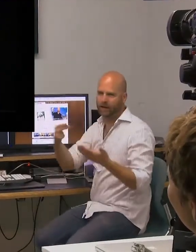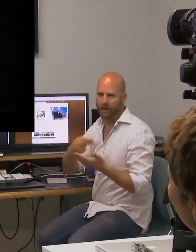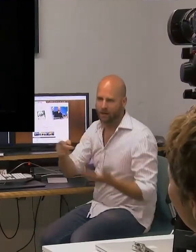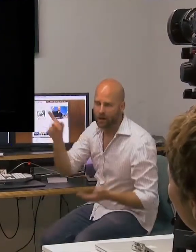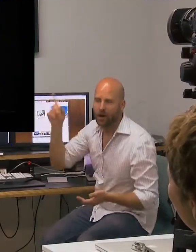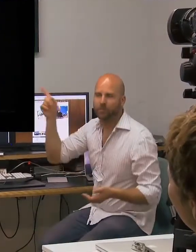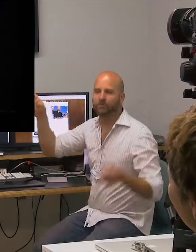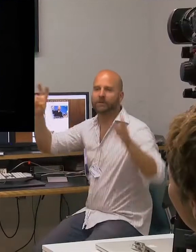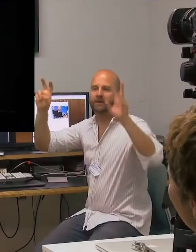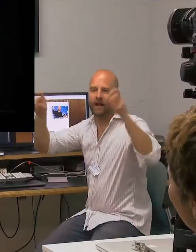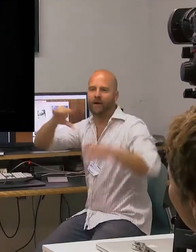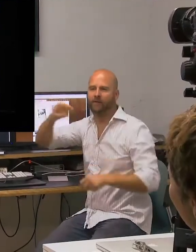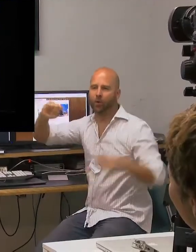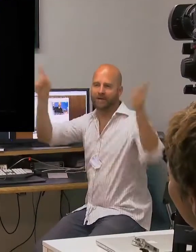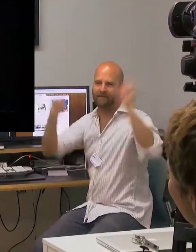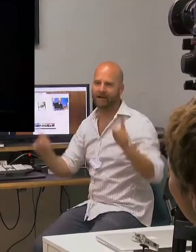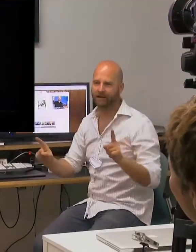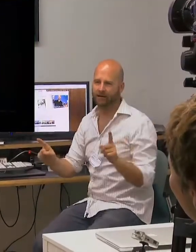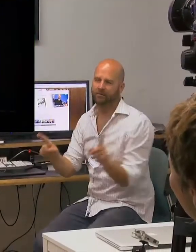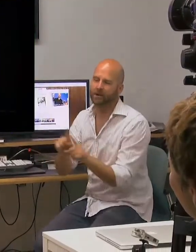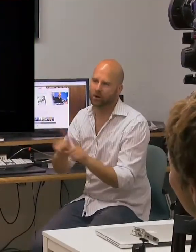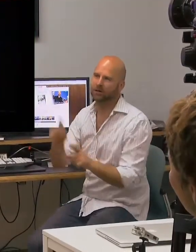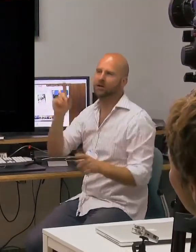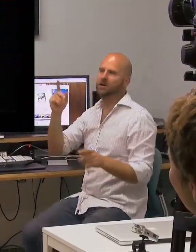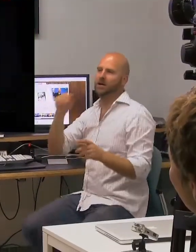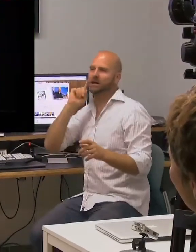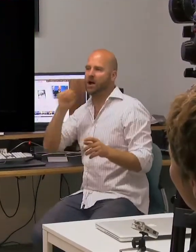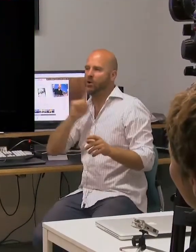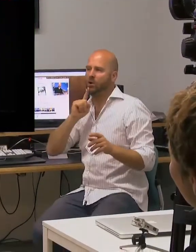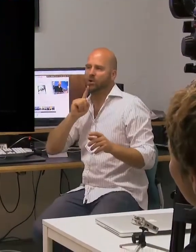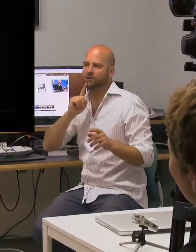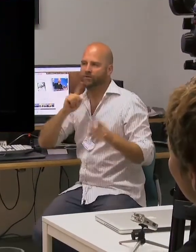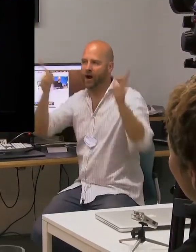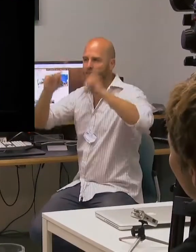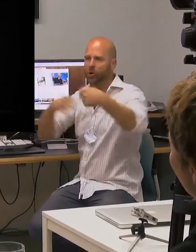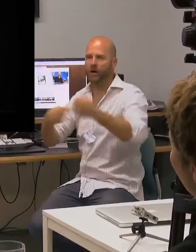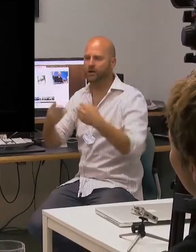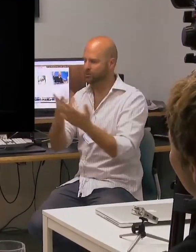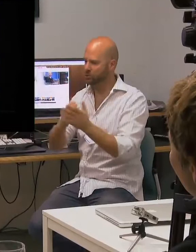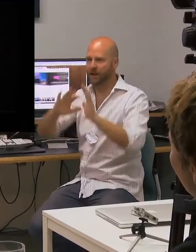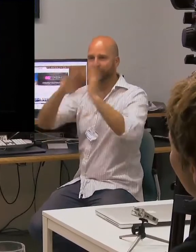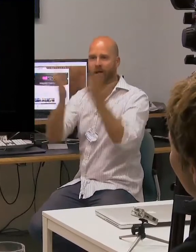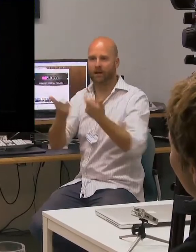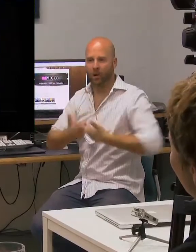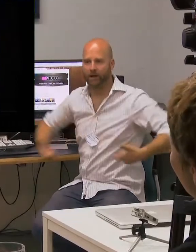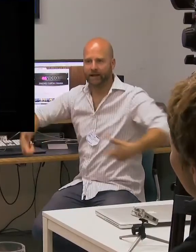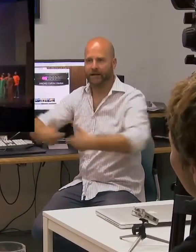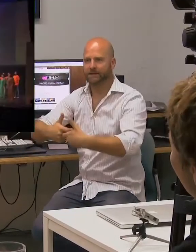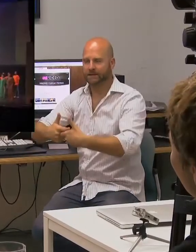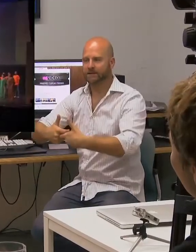Also das ist jetzt ohne, das ist ein Fokus-Event ohne Untertitel. Also so gehörlose Veranstaltungen,